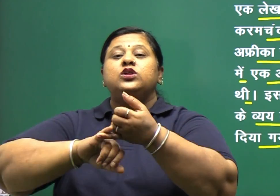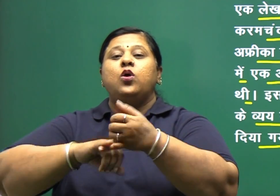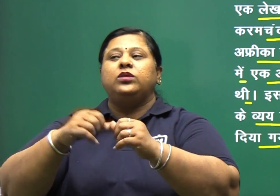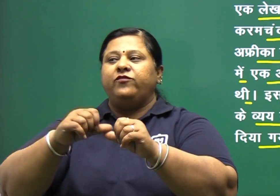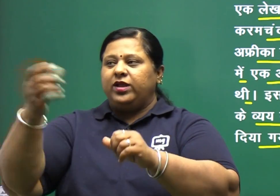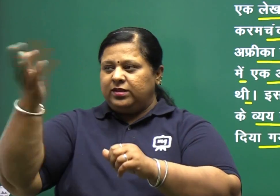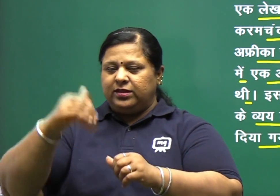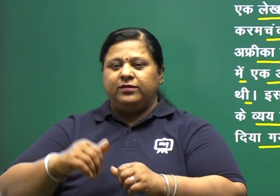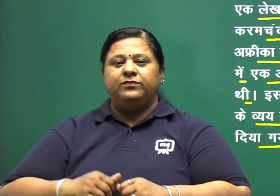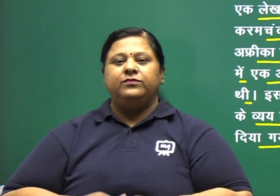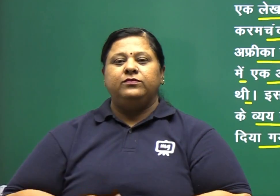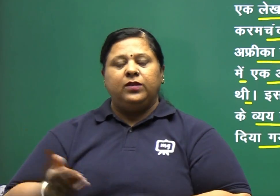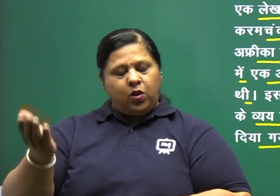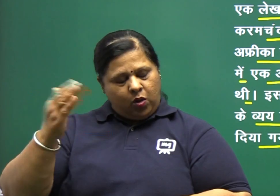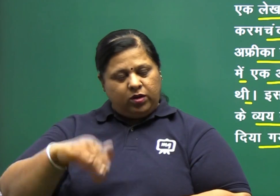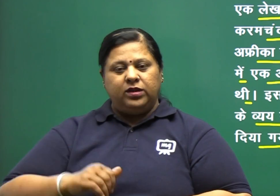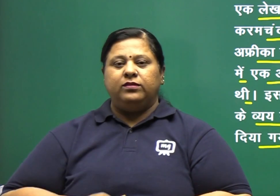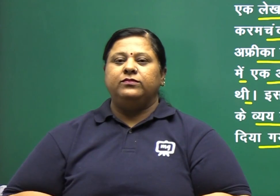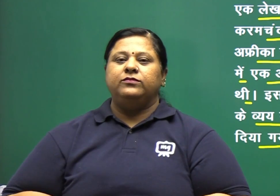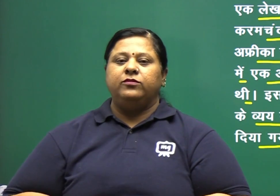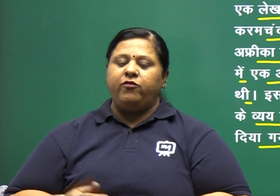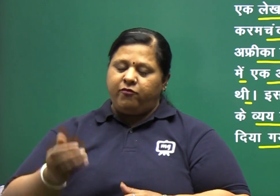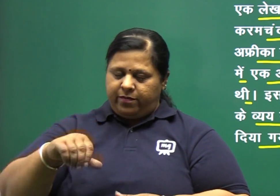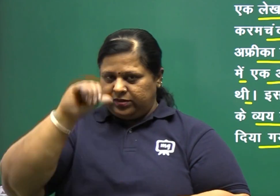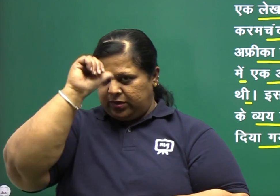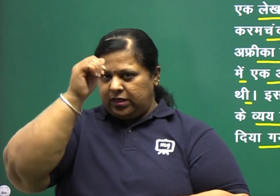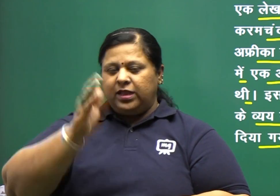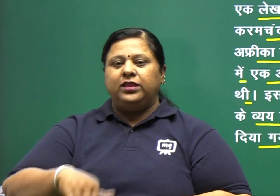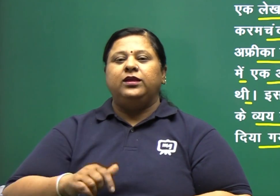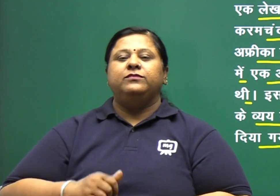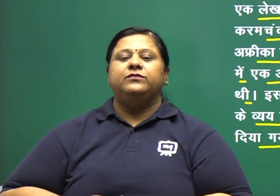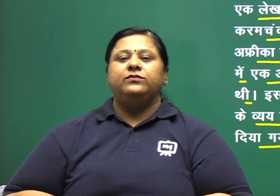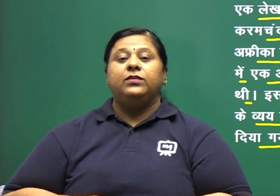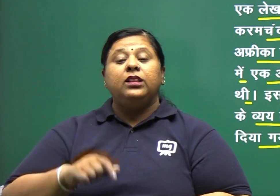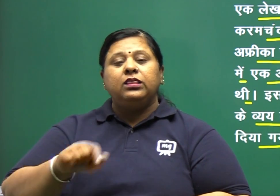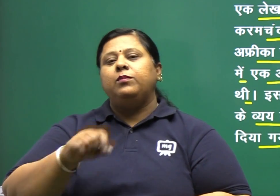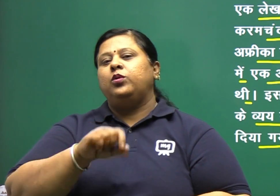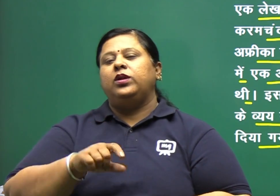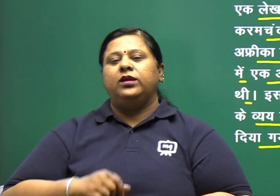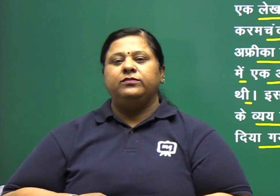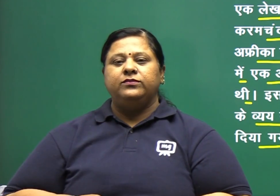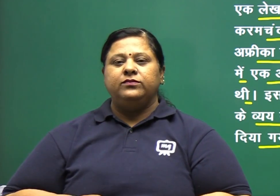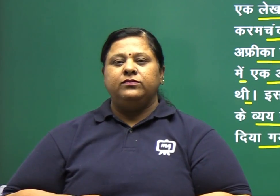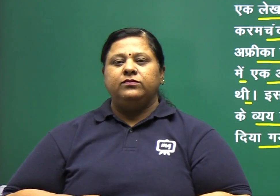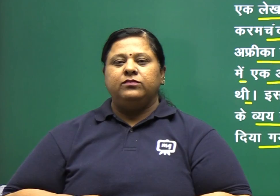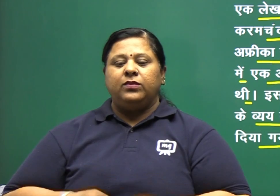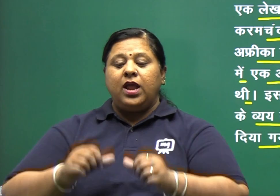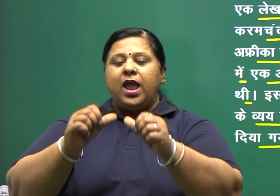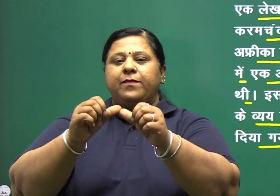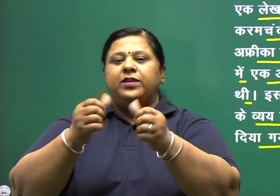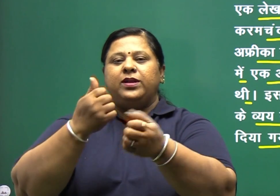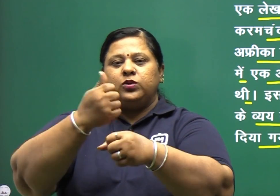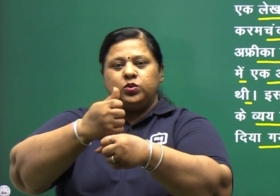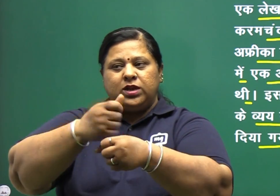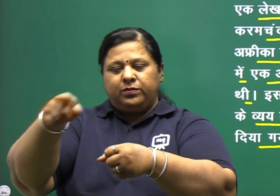से लौटकर भारत आए थे, तब उन्होंने अहमदाबाद में